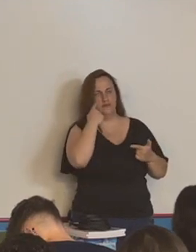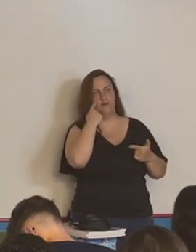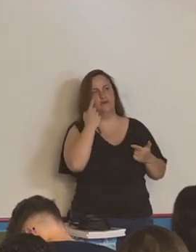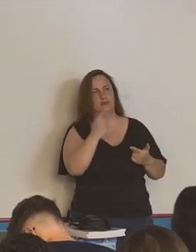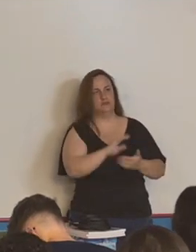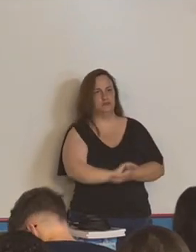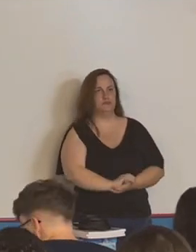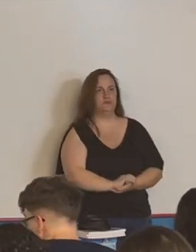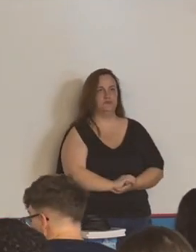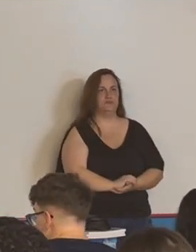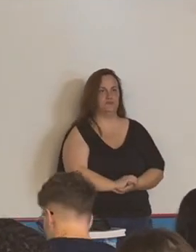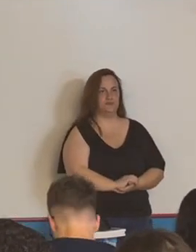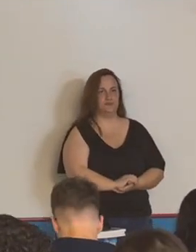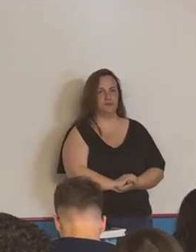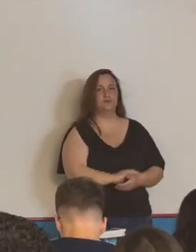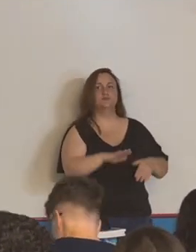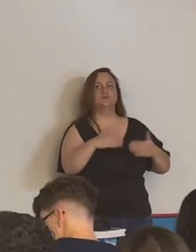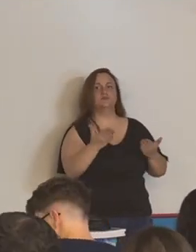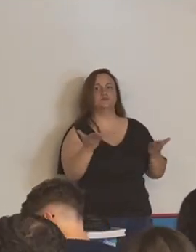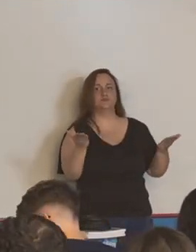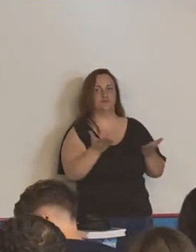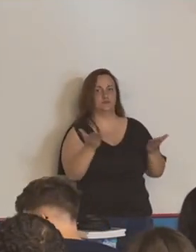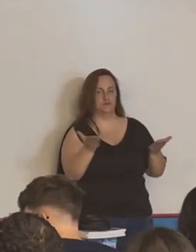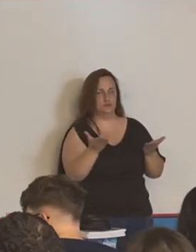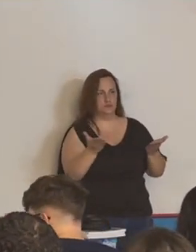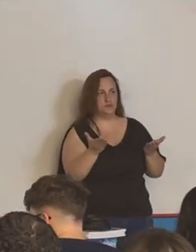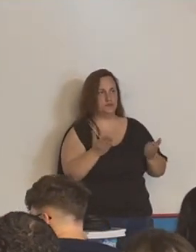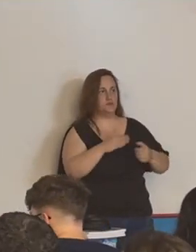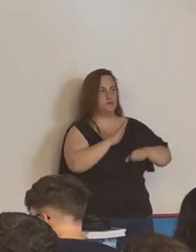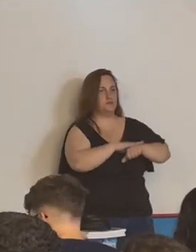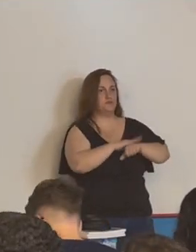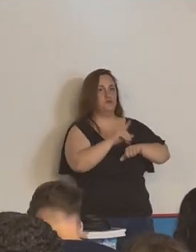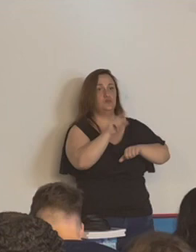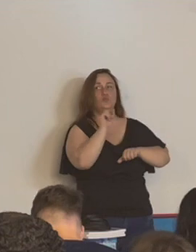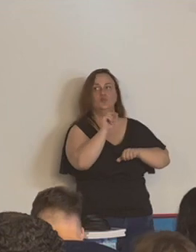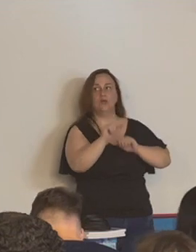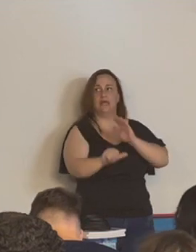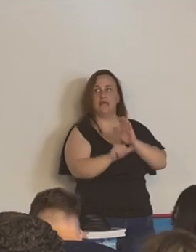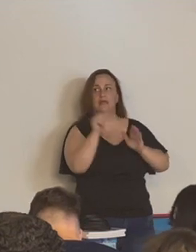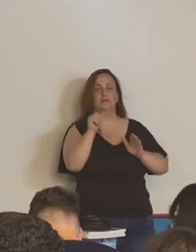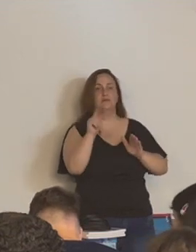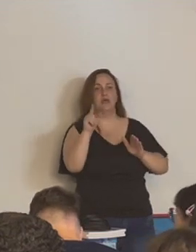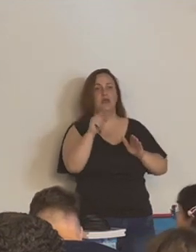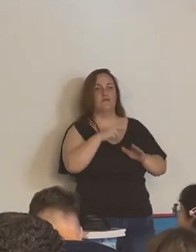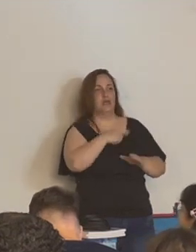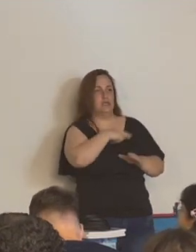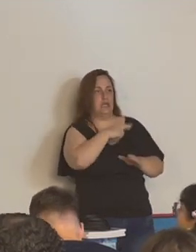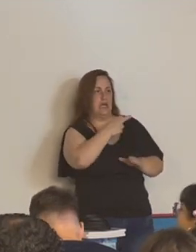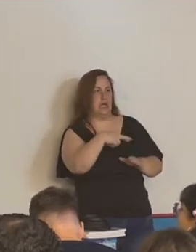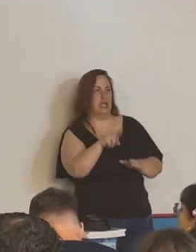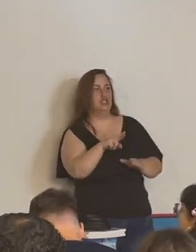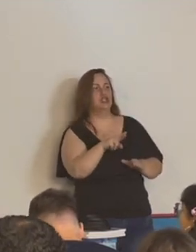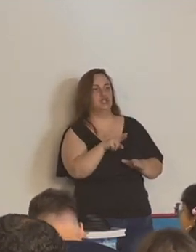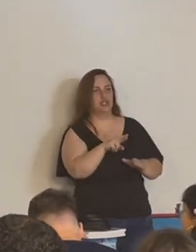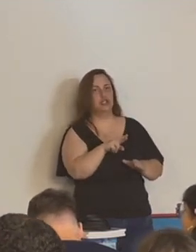vão ver mais para frente. Então, aqui foi a primeira vez que eu usei religião.